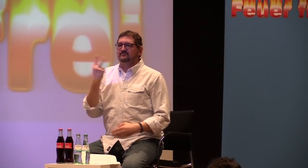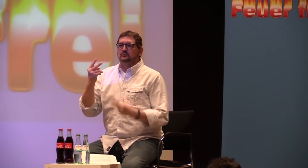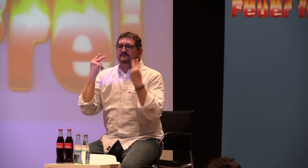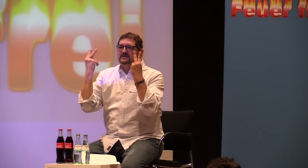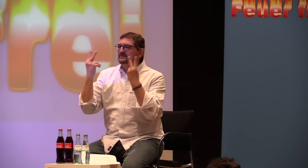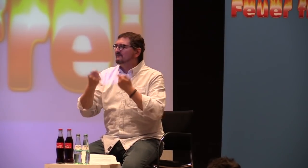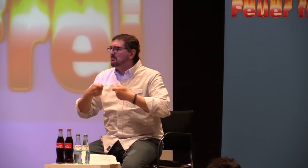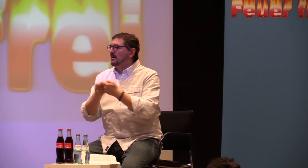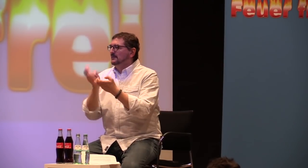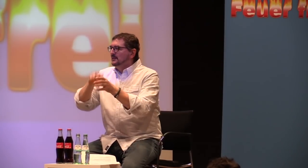darüber? Wie ist das?